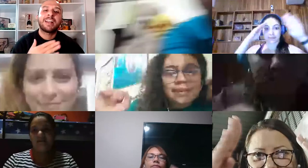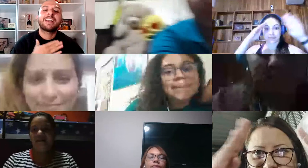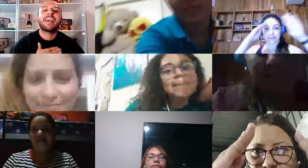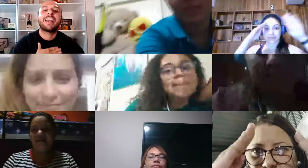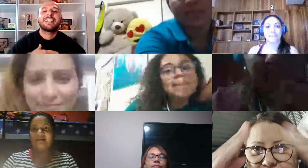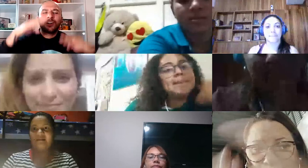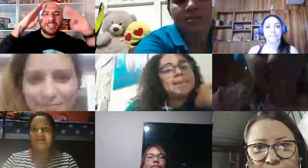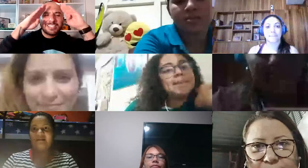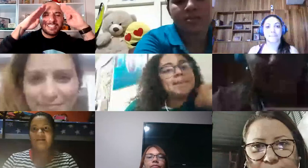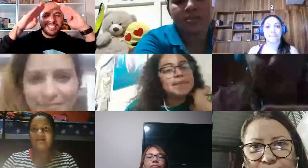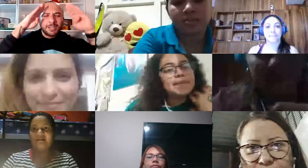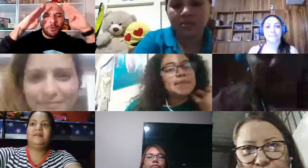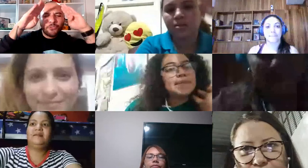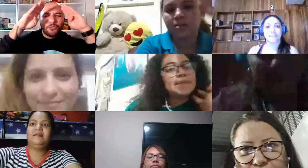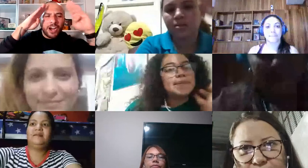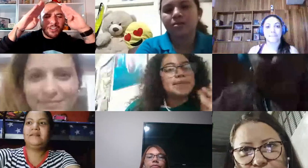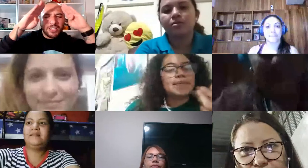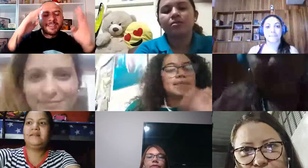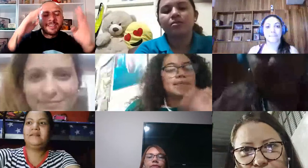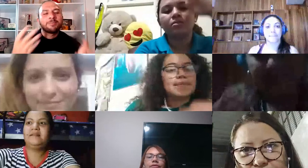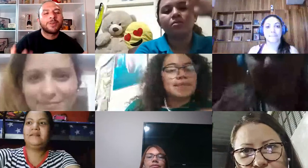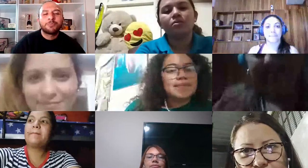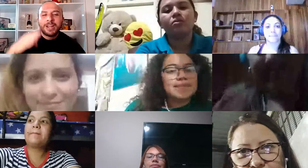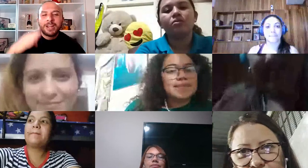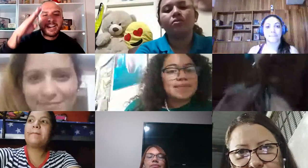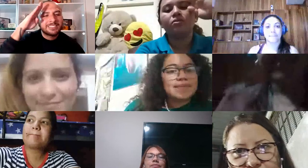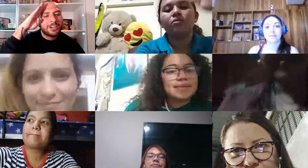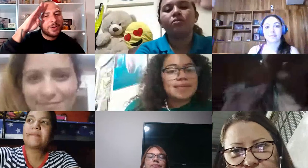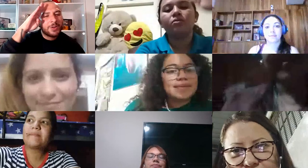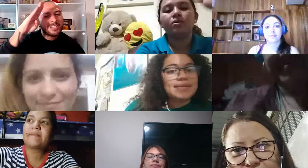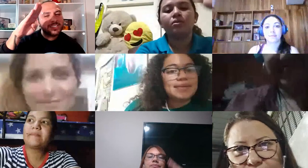Recuerden que hacerlo así es como falso, pero pueden hacerlo así.